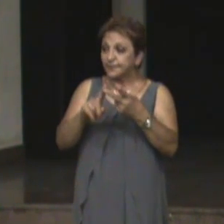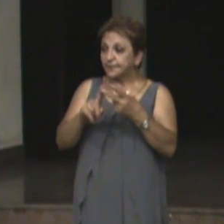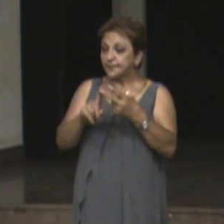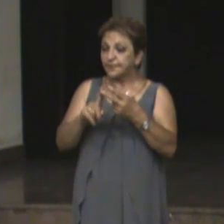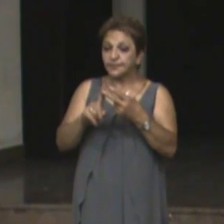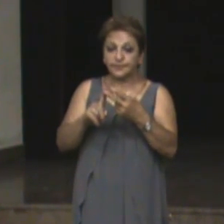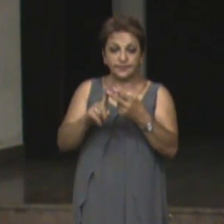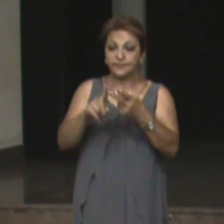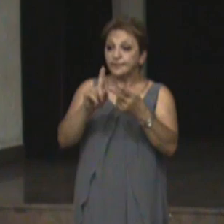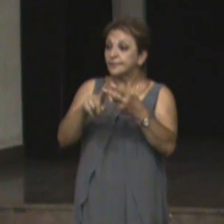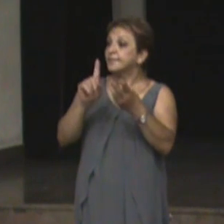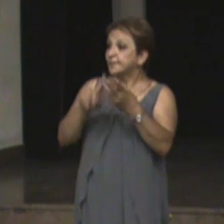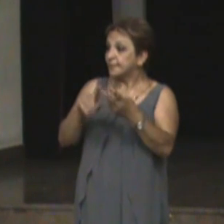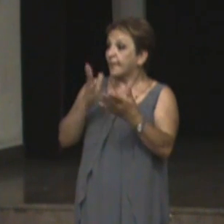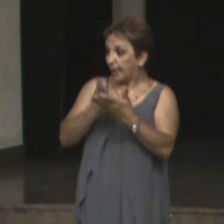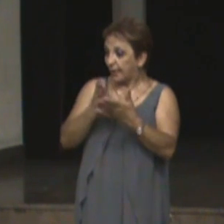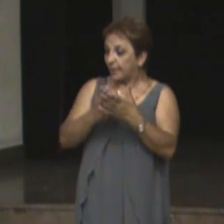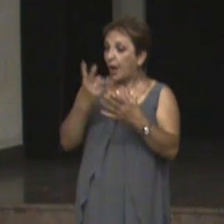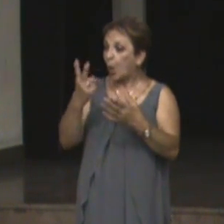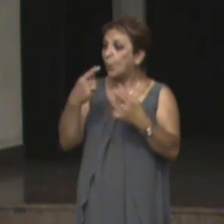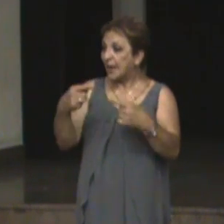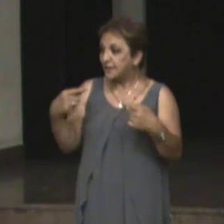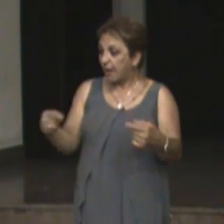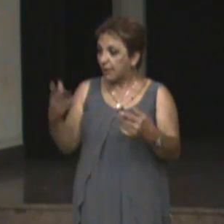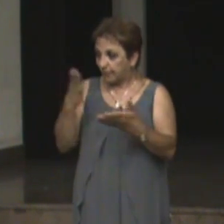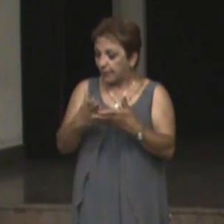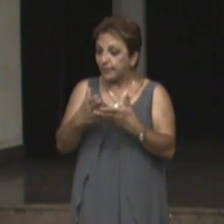տեսակները մարդկային, որ այս առակի մեջ նշվում են,